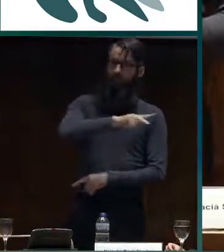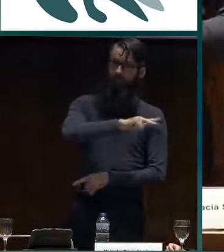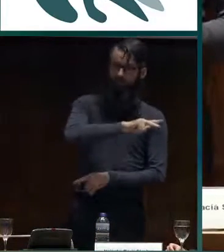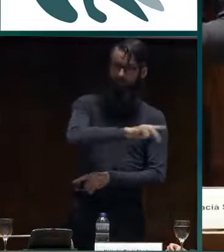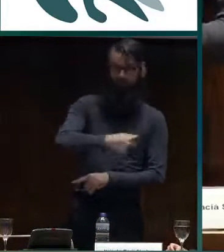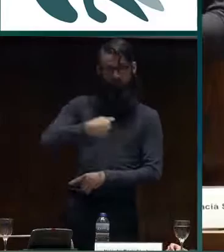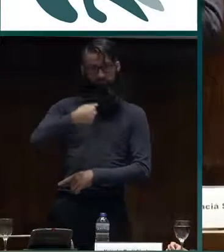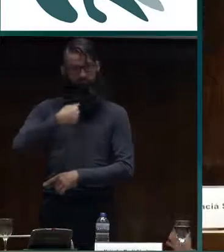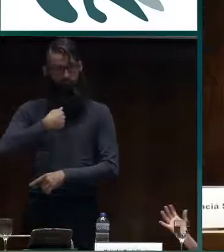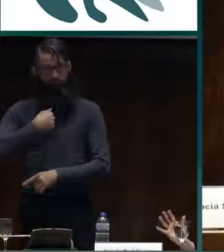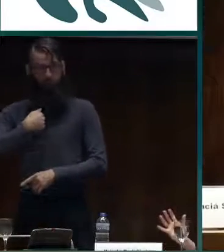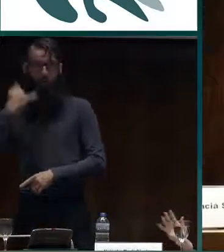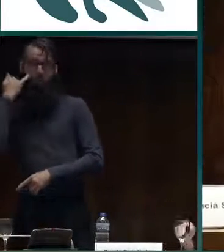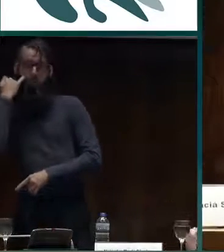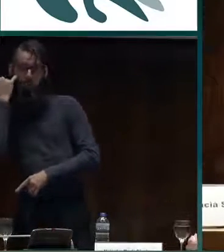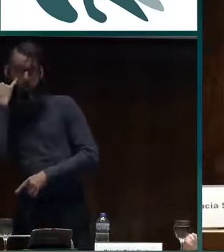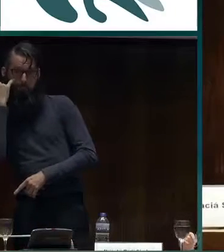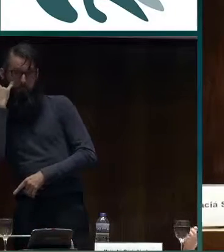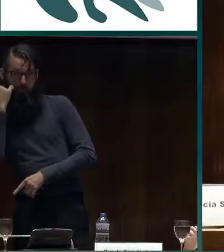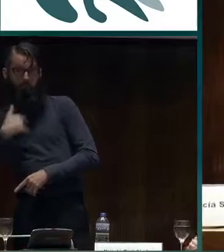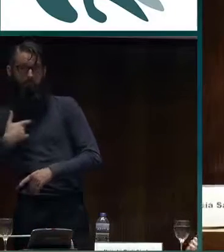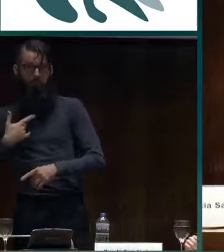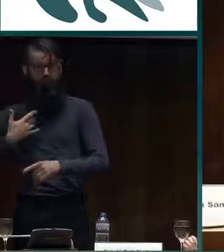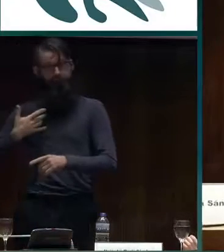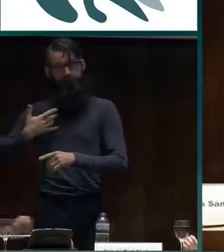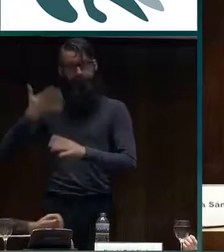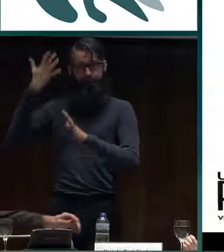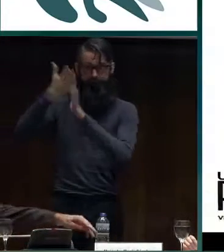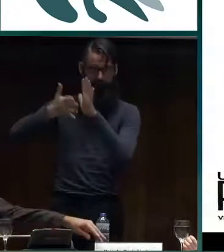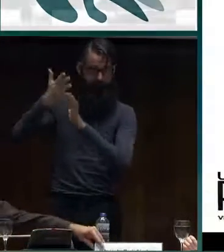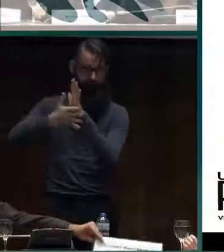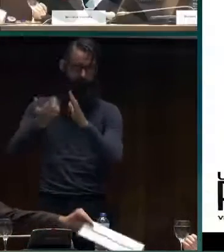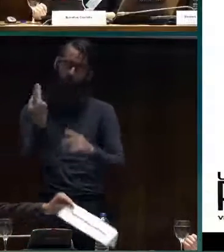española y esperemos decir lo mismo.